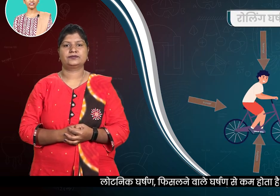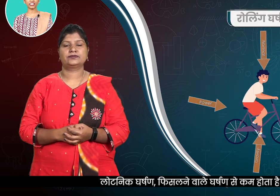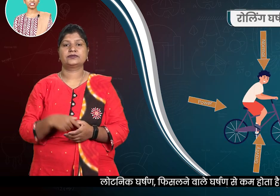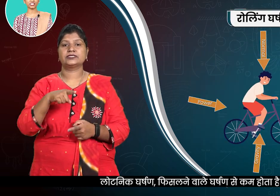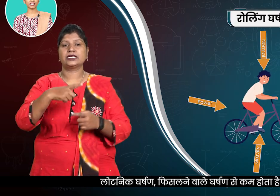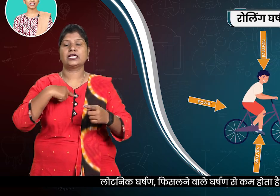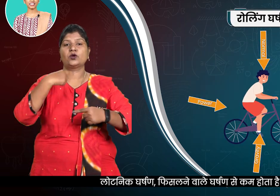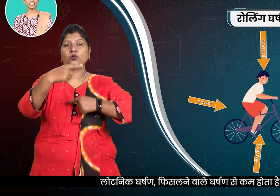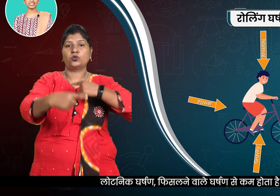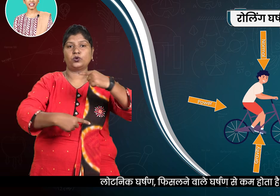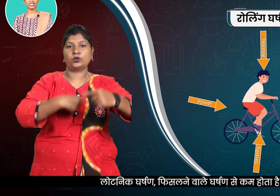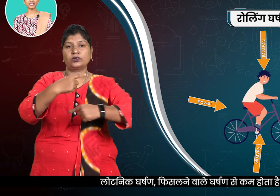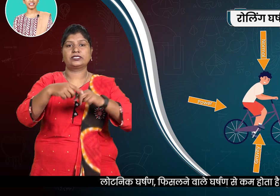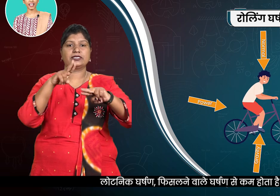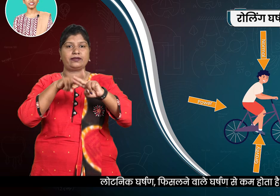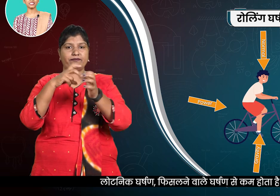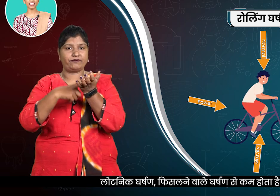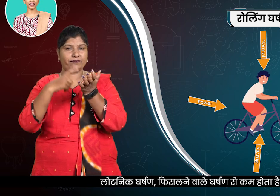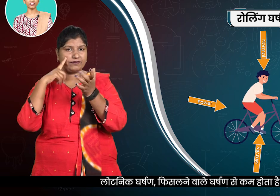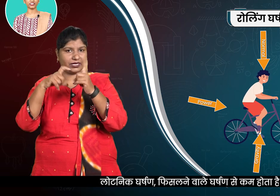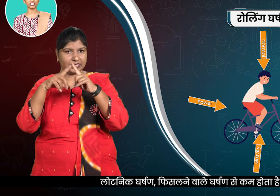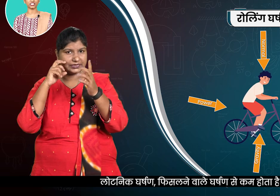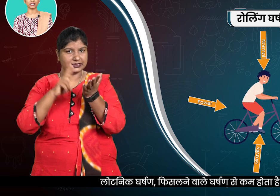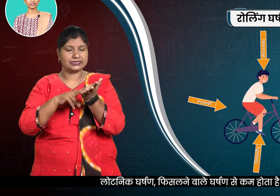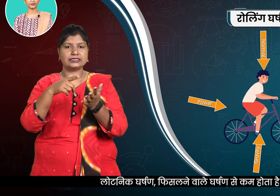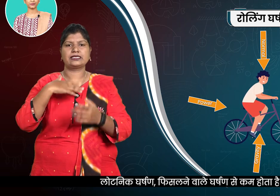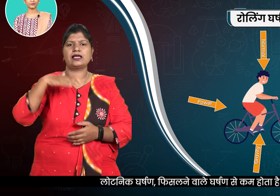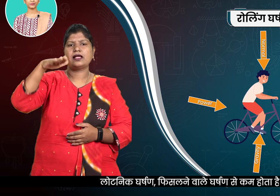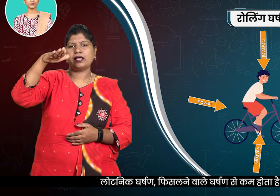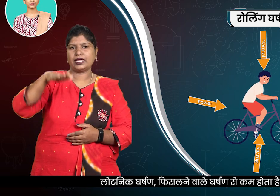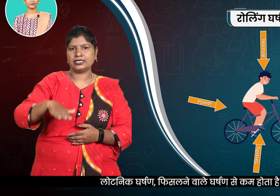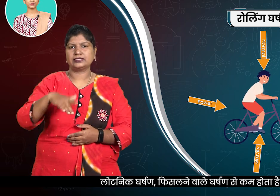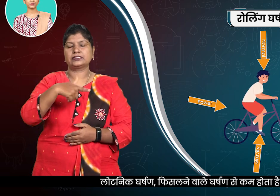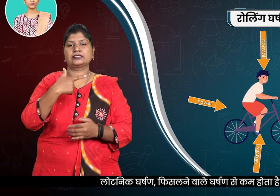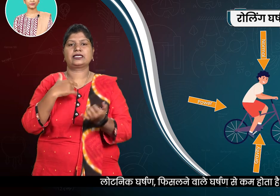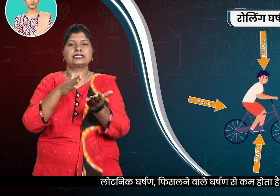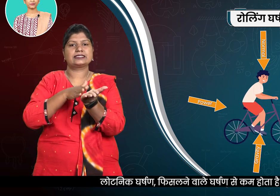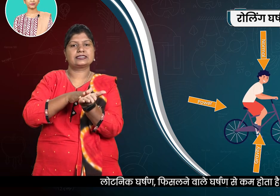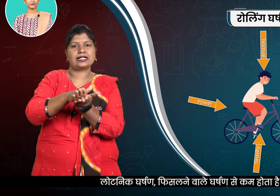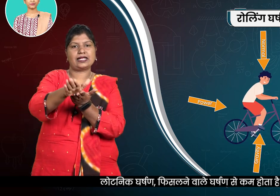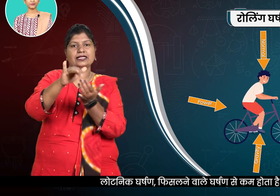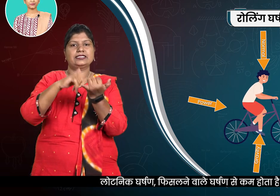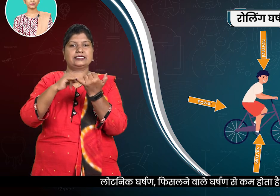रोलिंग घर्शन ये फिसलने वाले यानि स्लाइडिंग घर्शन से कम होता है